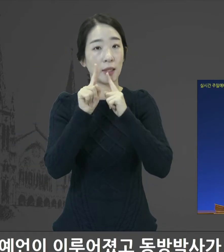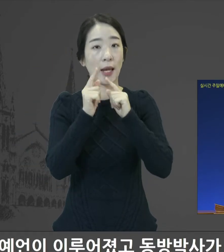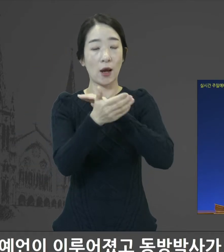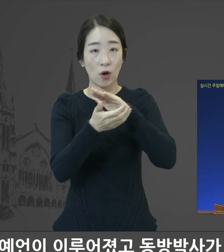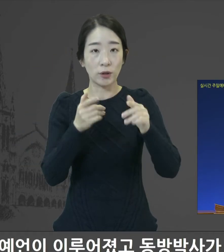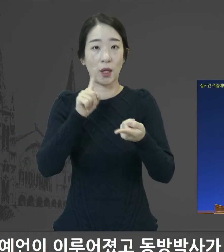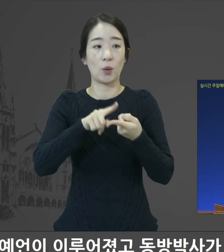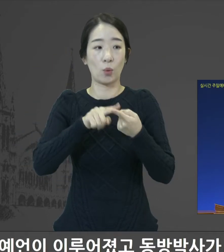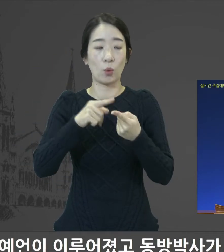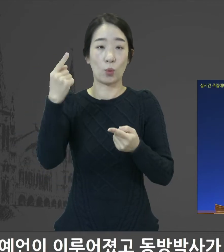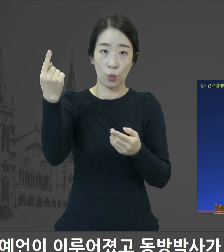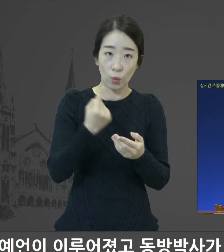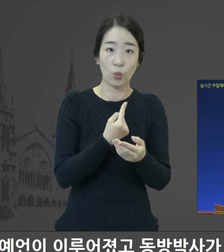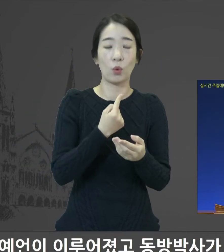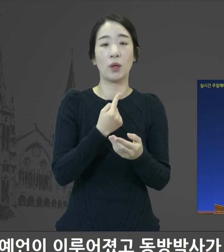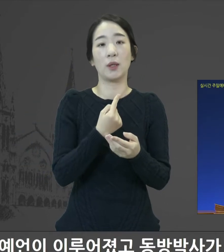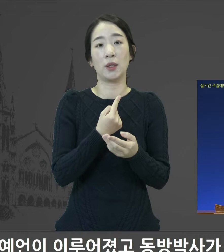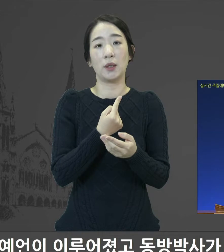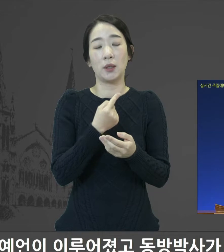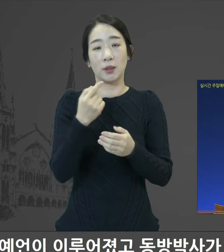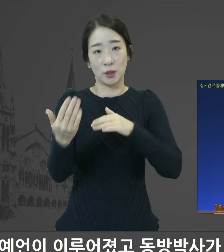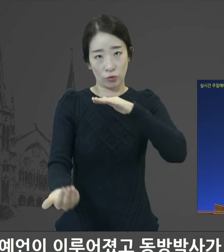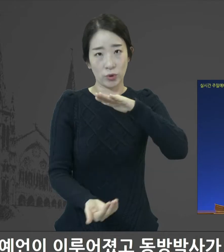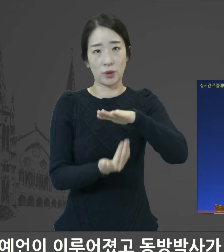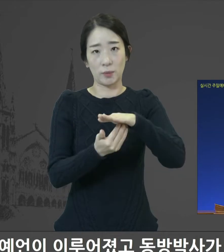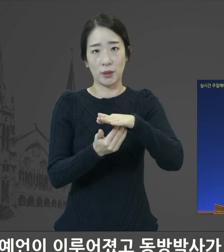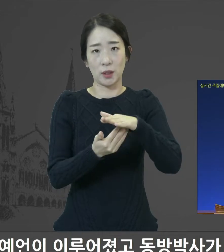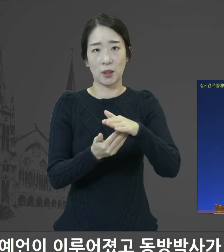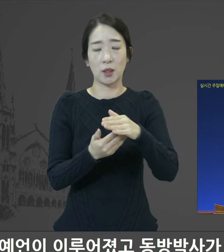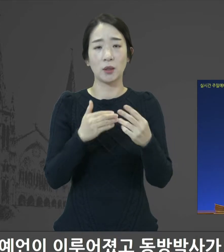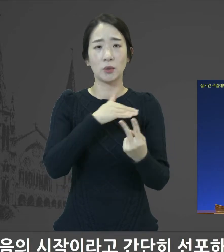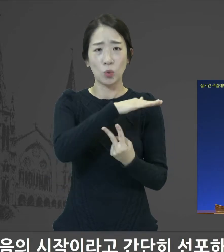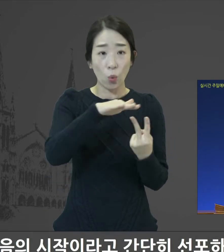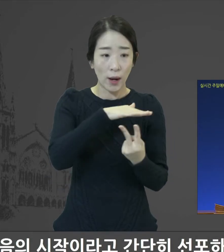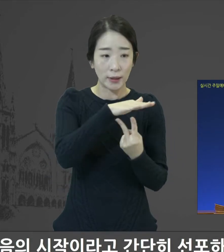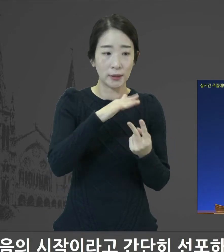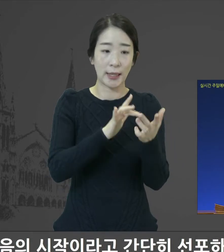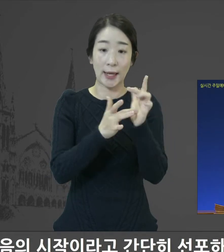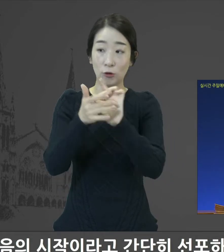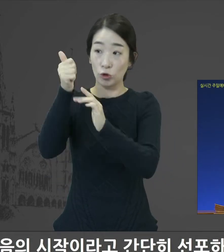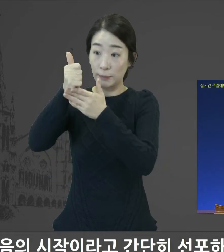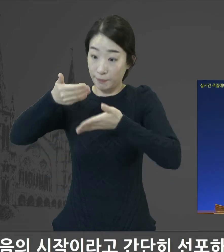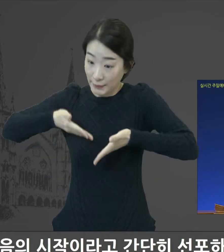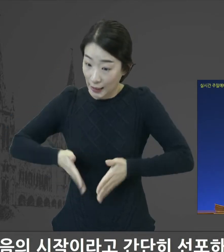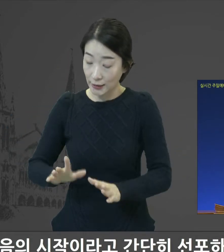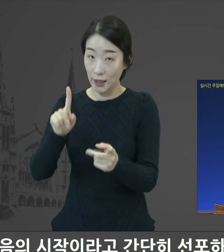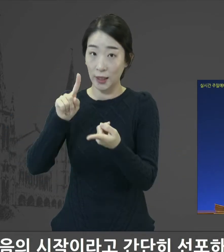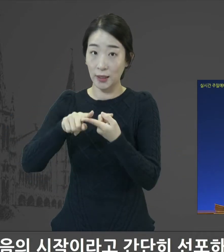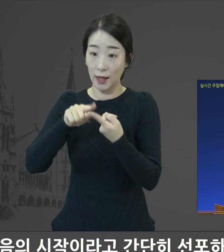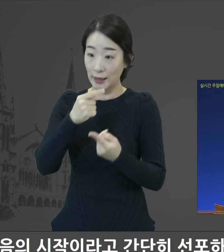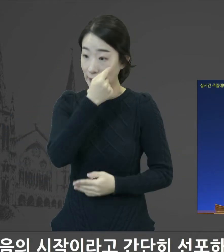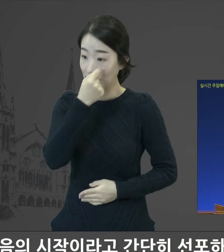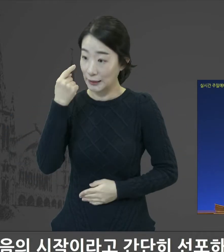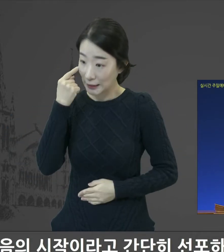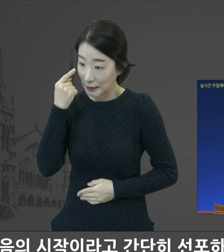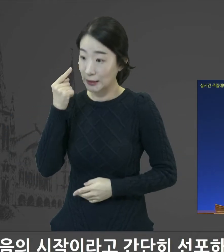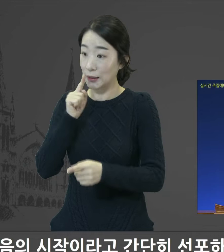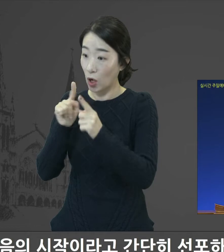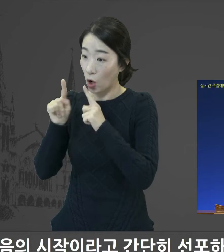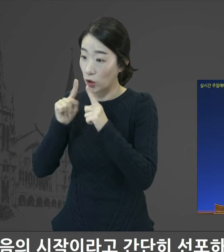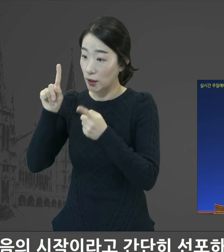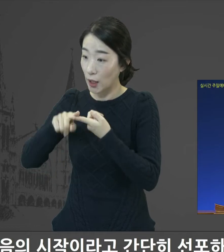하고 끝납니다. 누가는 예수님의 탄생에 대해서 증인들이 아주 많다라고 그 증인들을 열전처럼